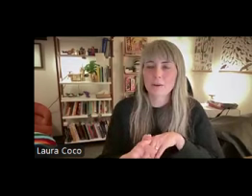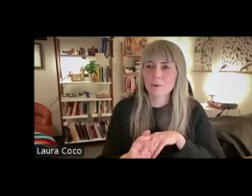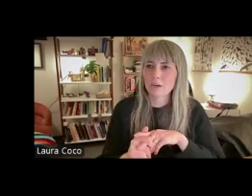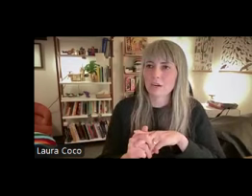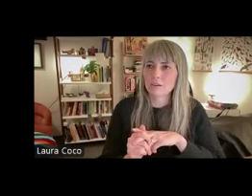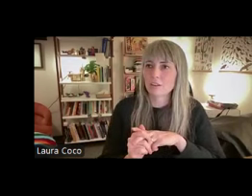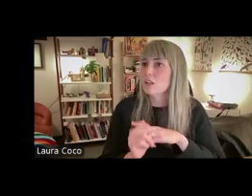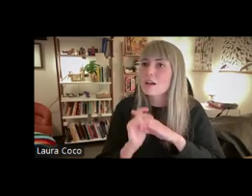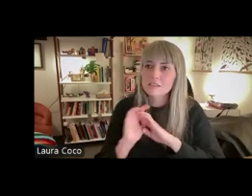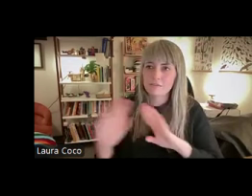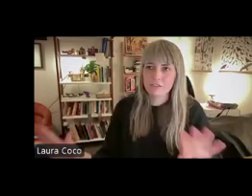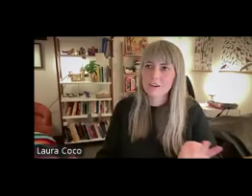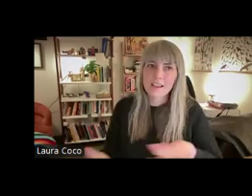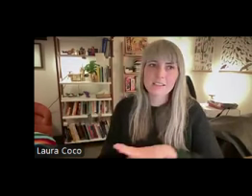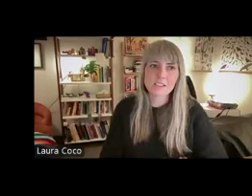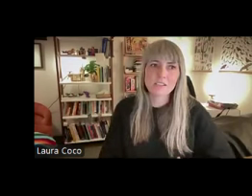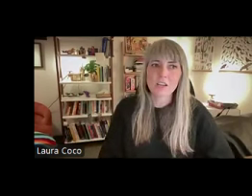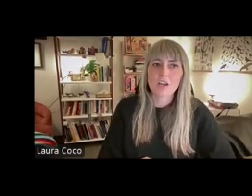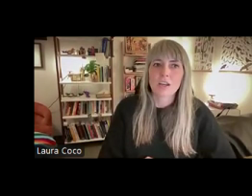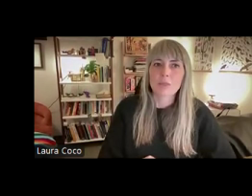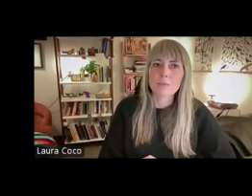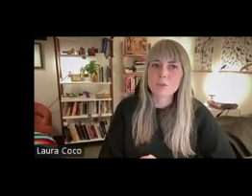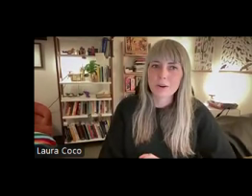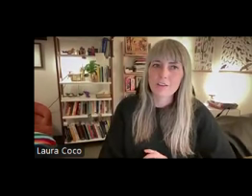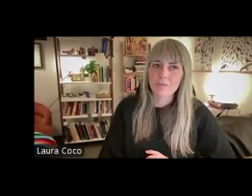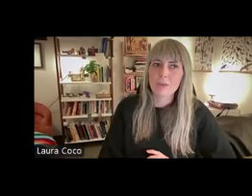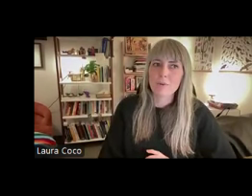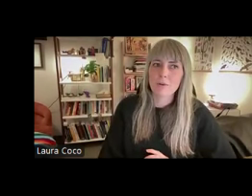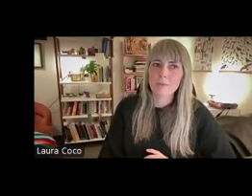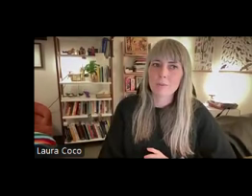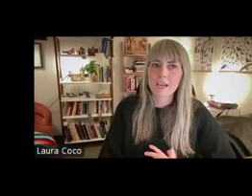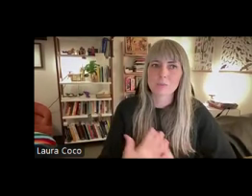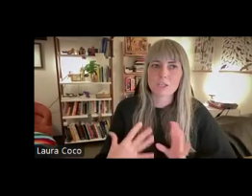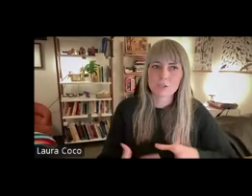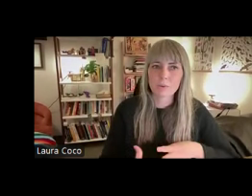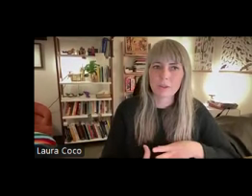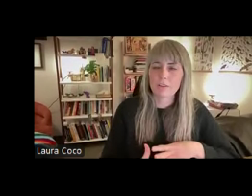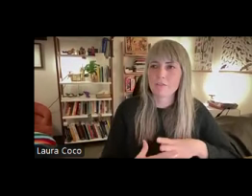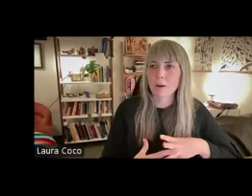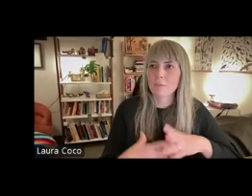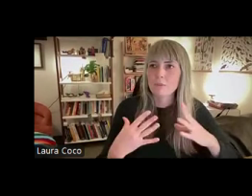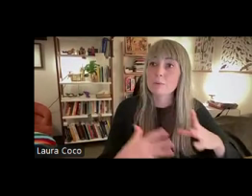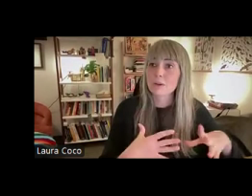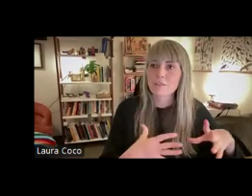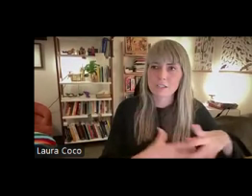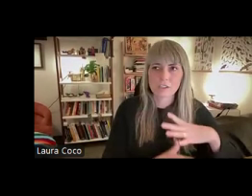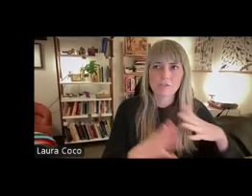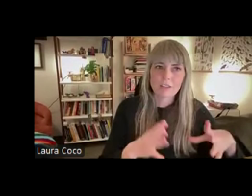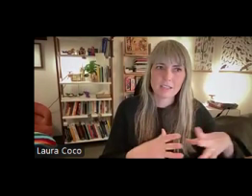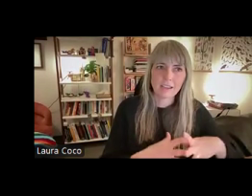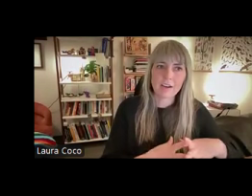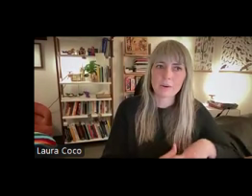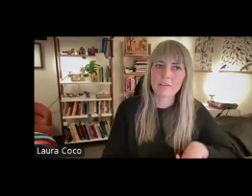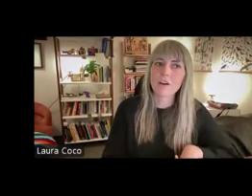máquinas trabajas? Tratamos de categorizarlos, pero hay muchas diferentes respuestas. La mayoría de la gente cuando les preguntamos cuál era